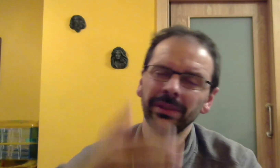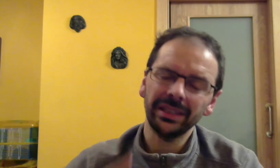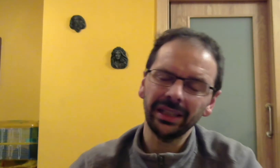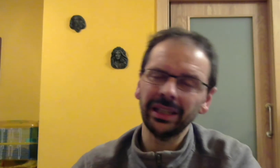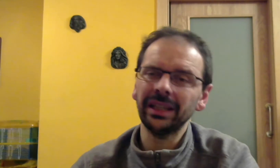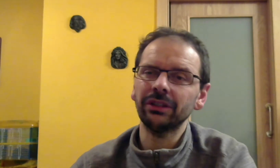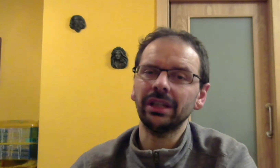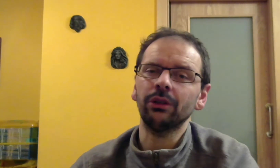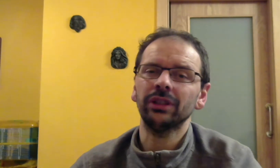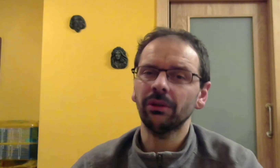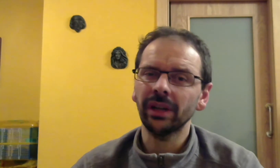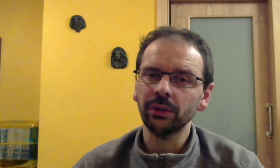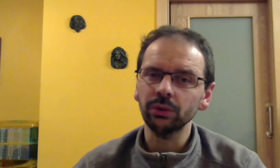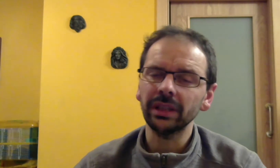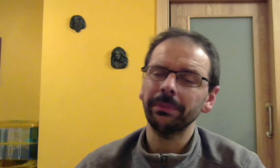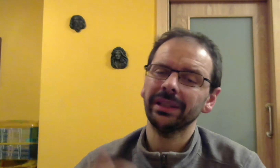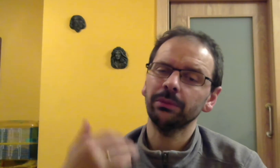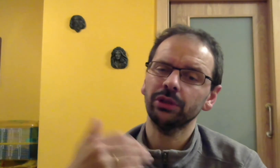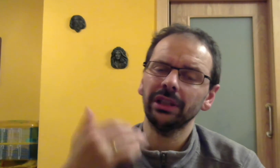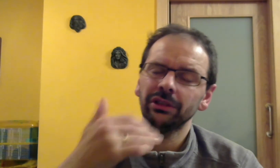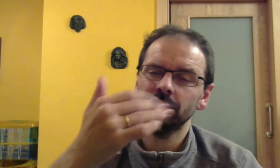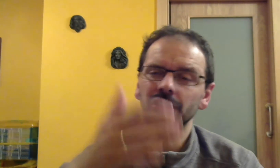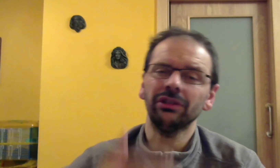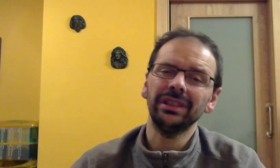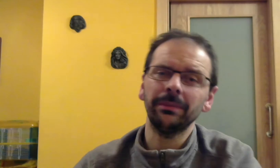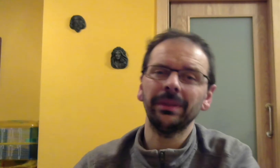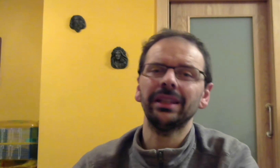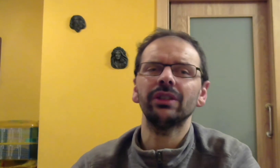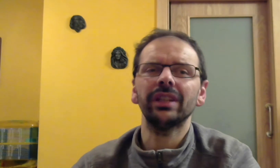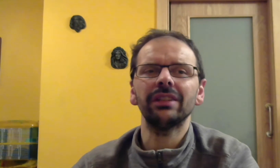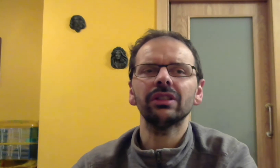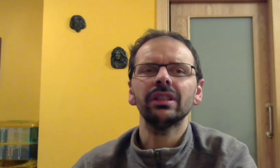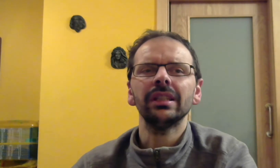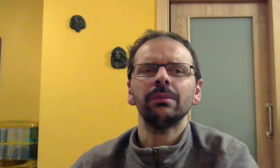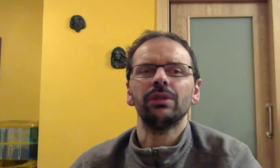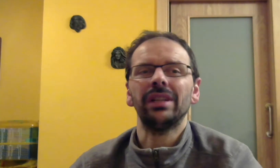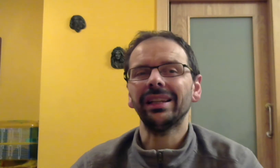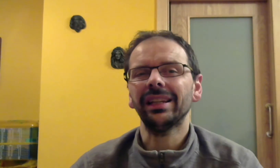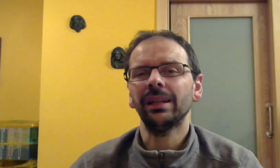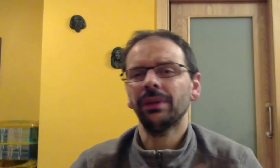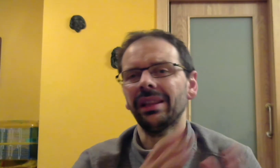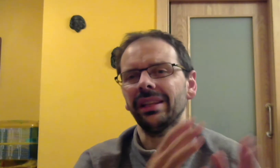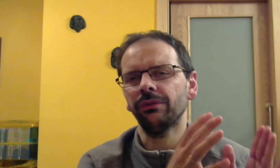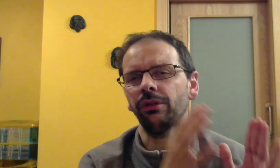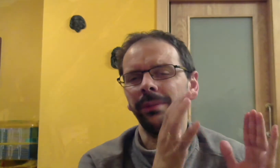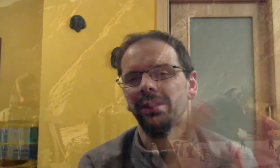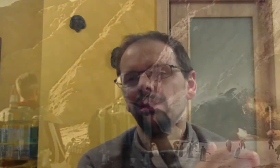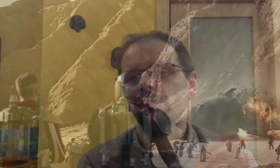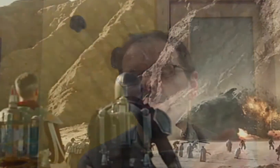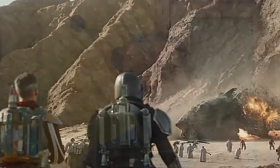de, o sea, encontrar una ruta para ir buscando en los escondites mandalorianos, pues alguien que le pueda dar información sobre